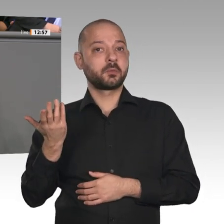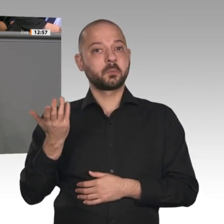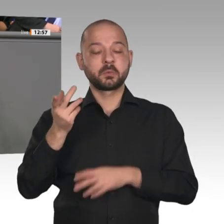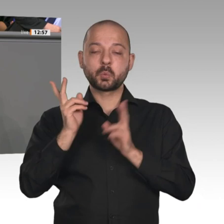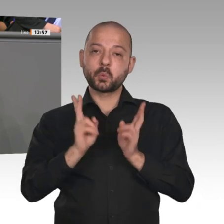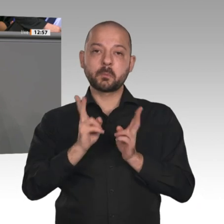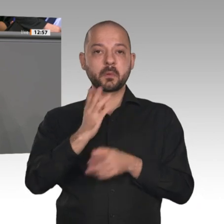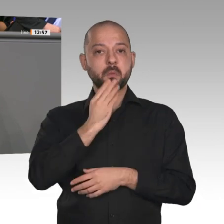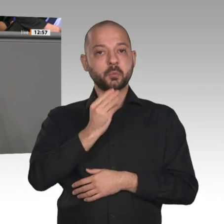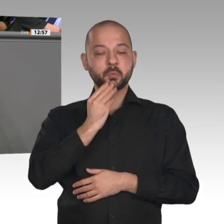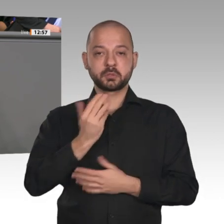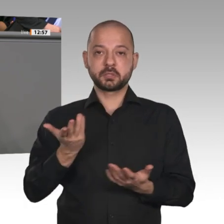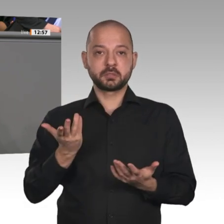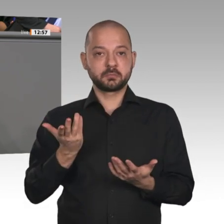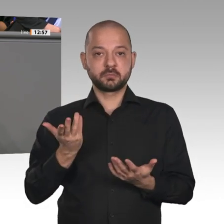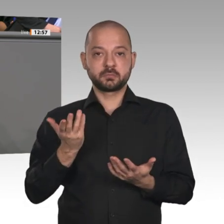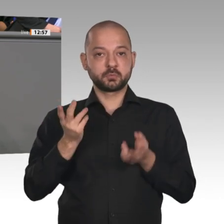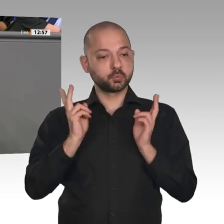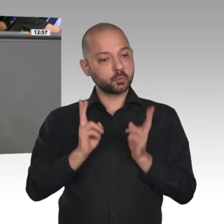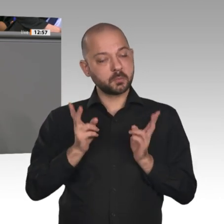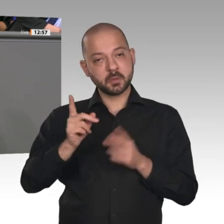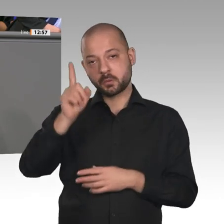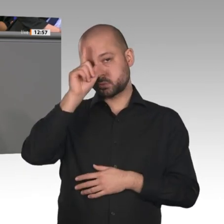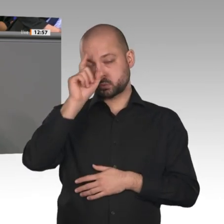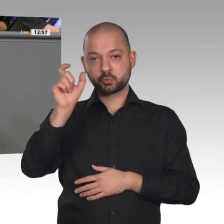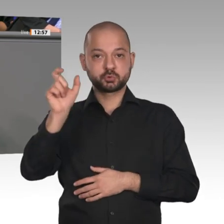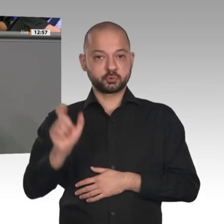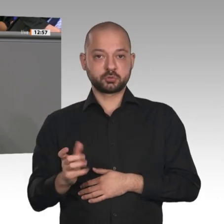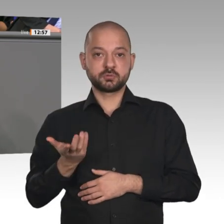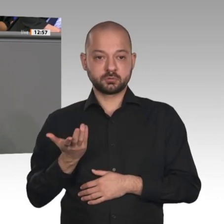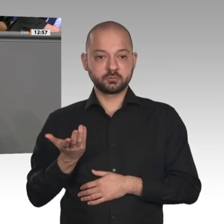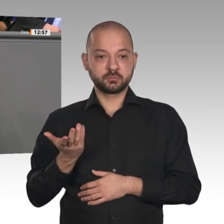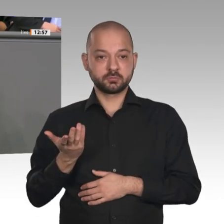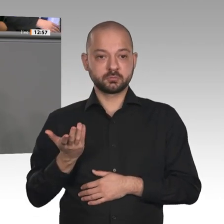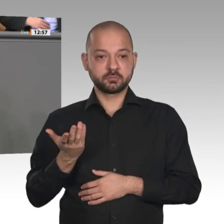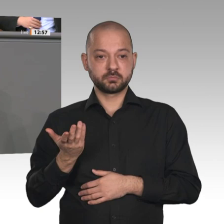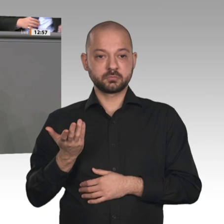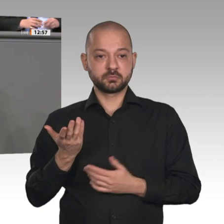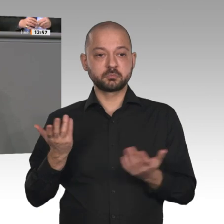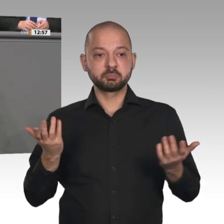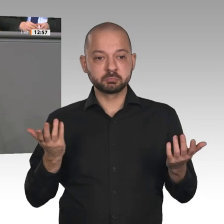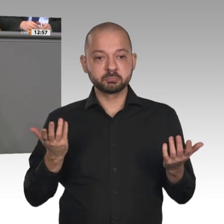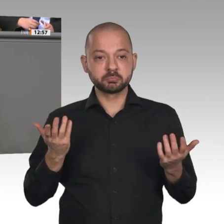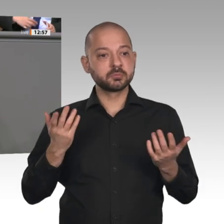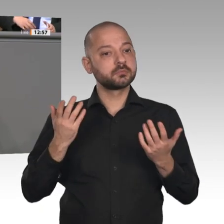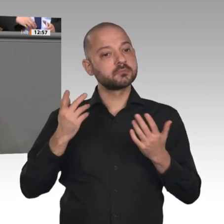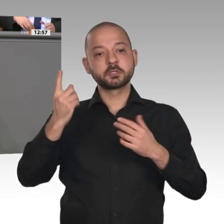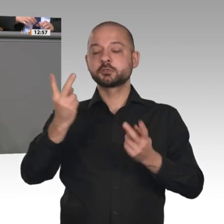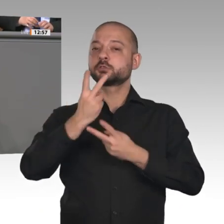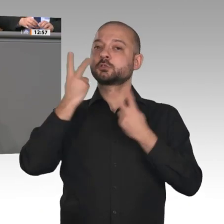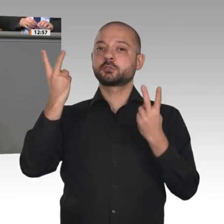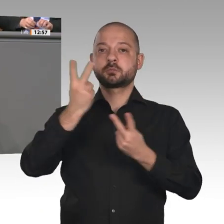war ganz selbstverständlich. Diejenigen aber, die dann seine Nachfahren aus der Staatsangehörigkeit ausschließen